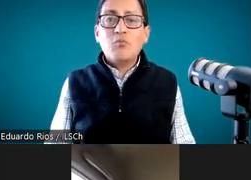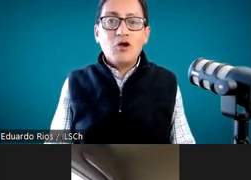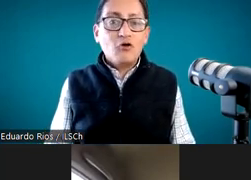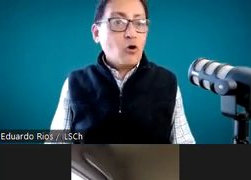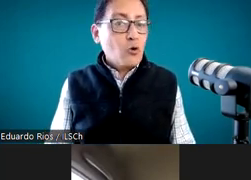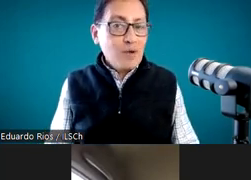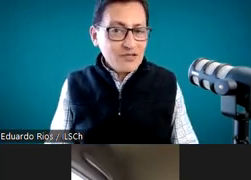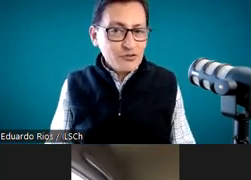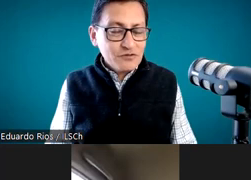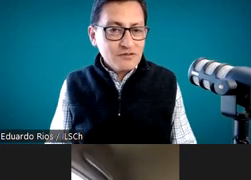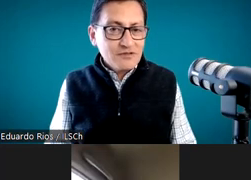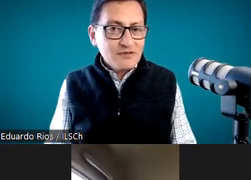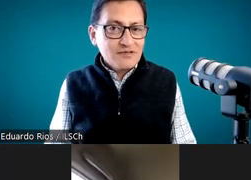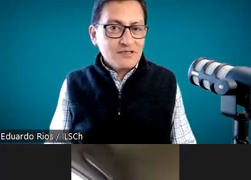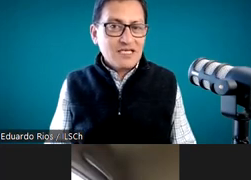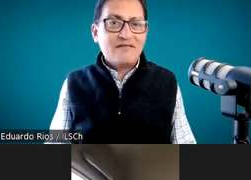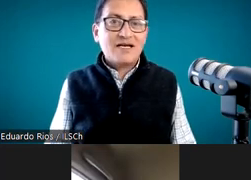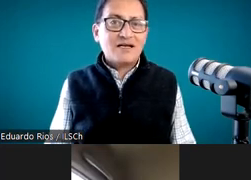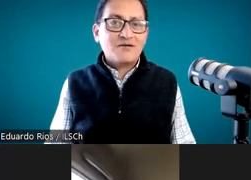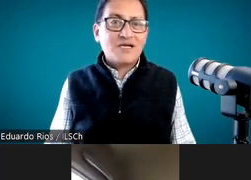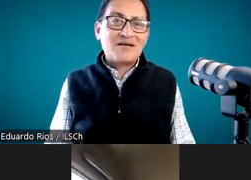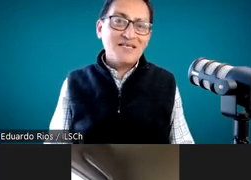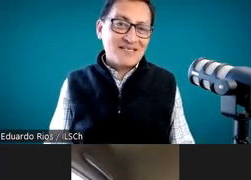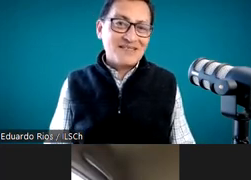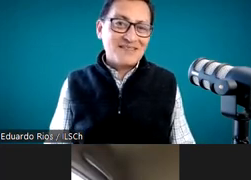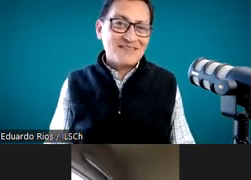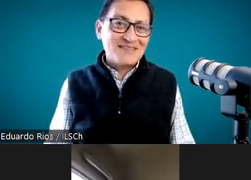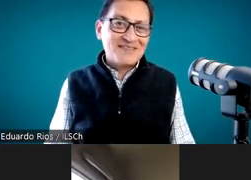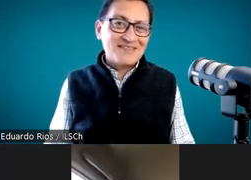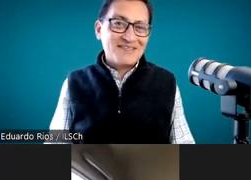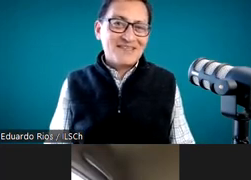lavar los platos que lavar una camisa.